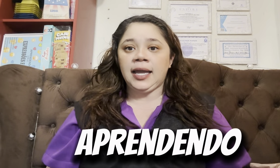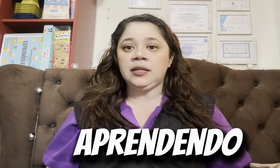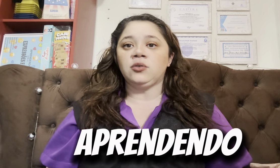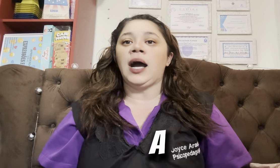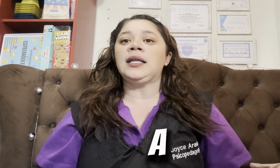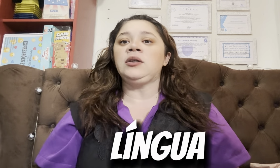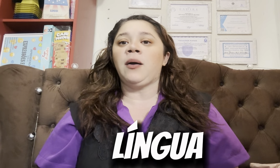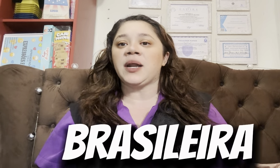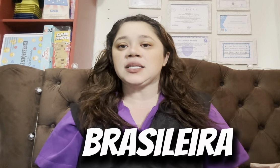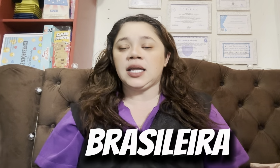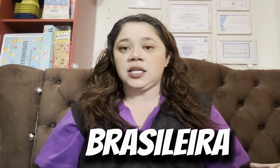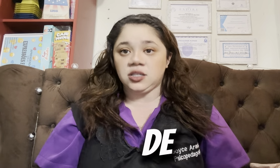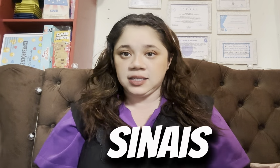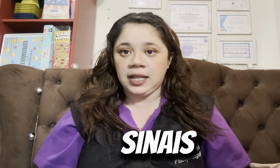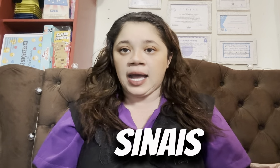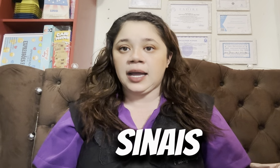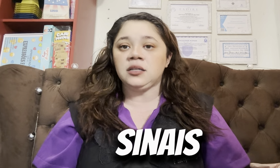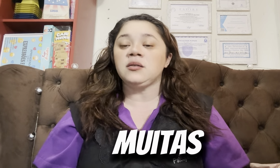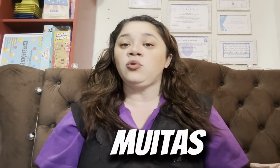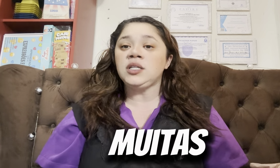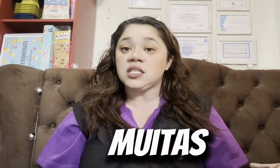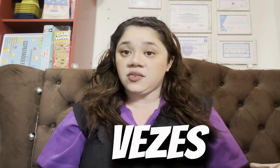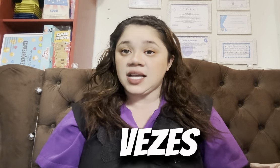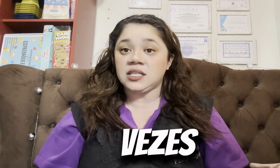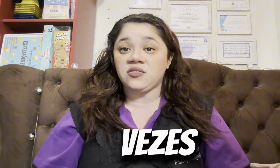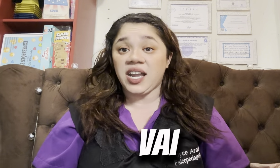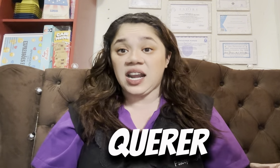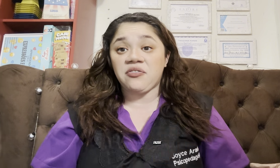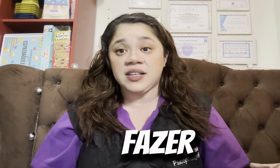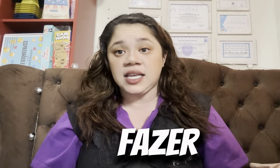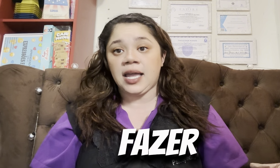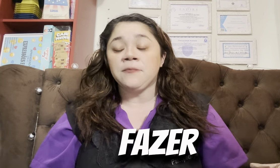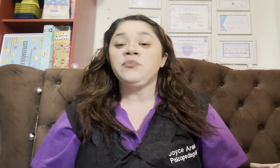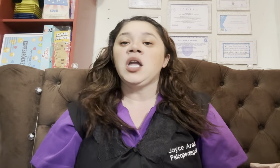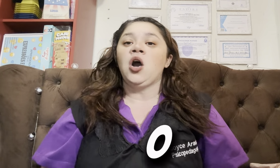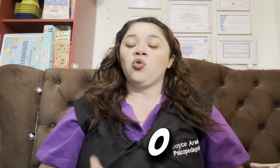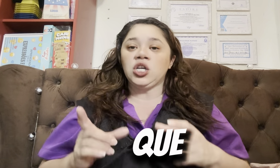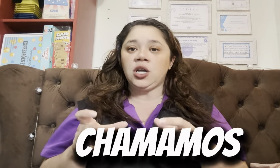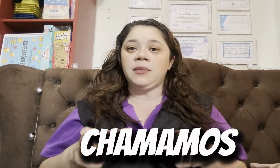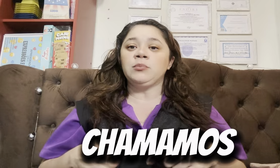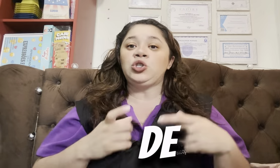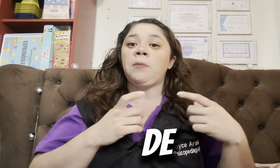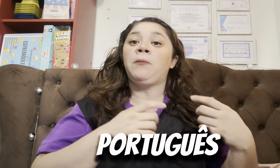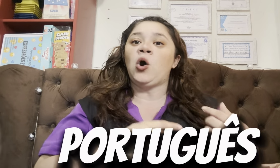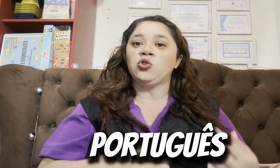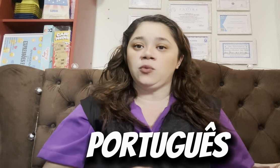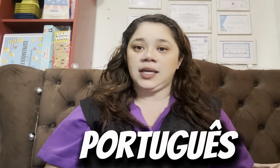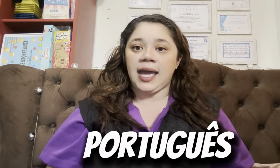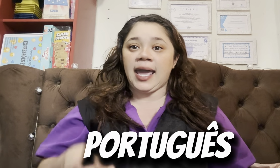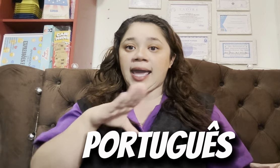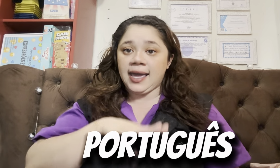aprendendo a língua brasileira de sinais, muitas vezes vai querer fazer o que chamamos de